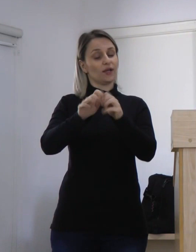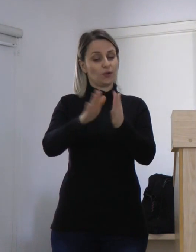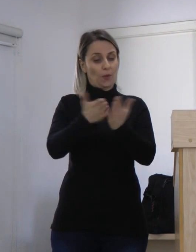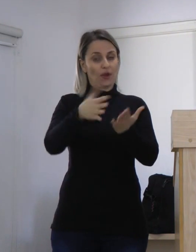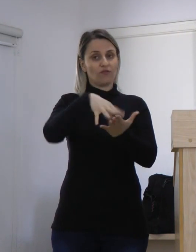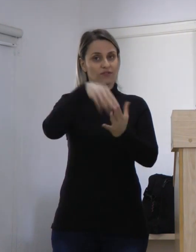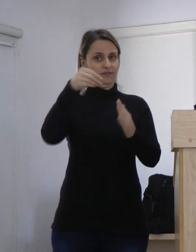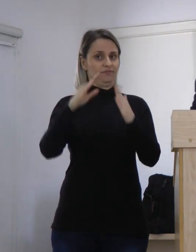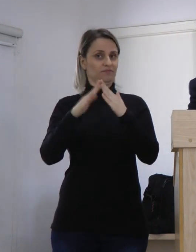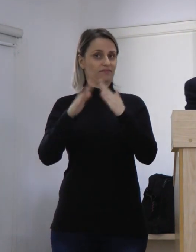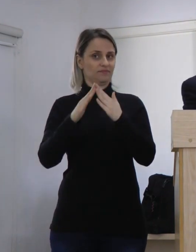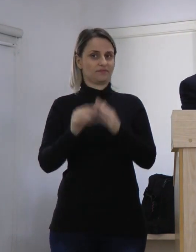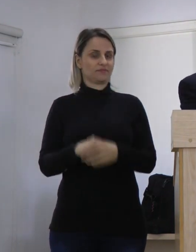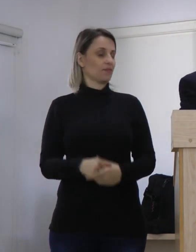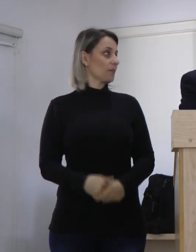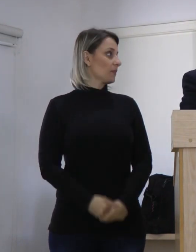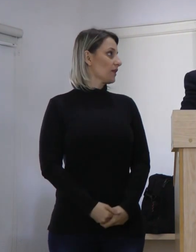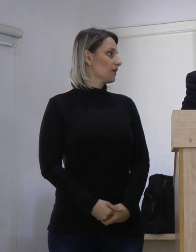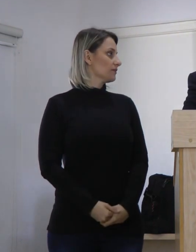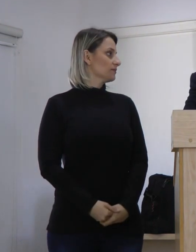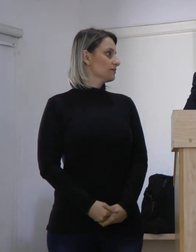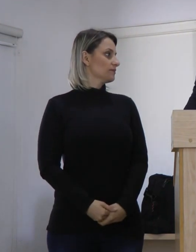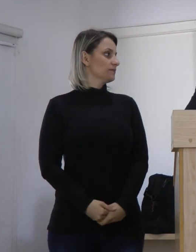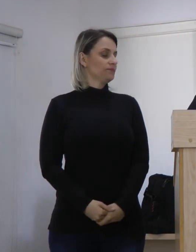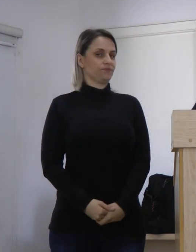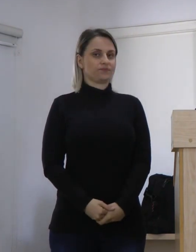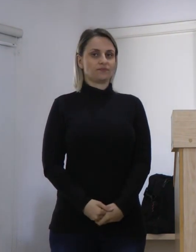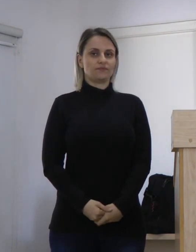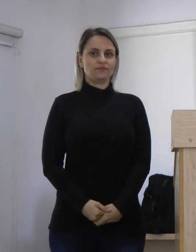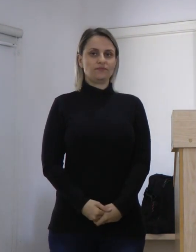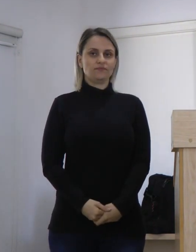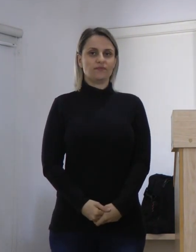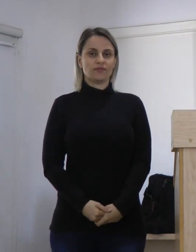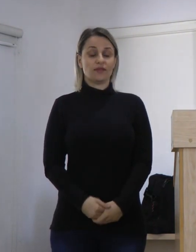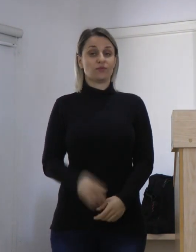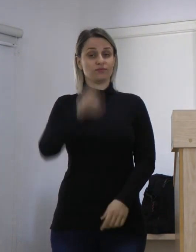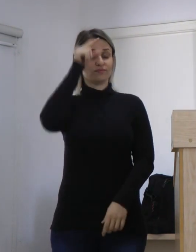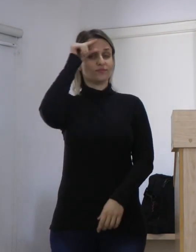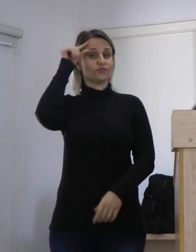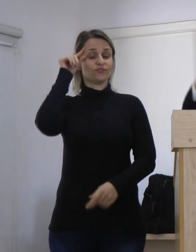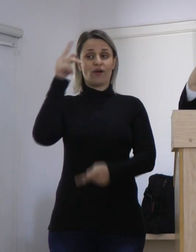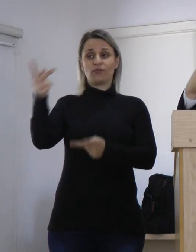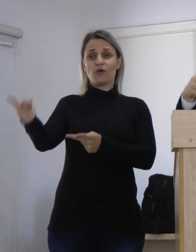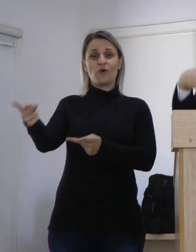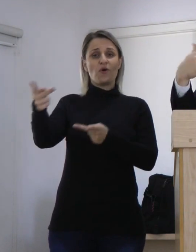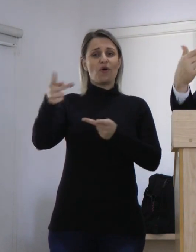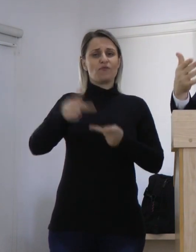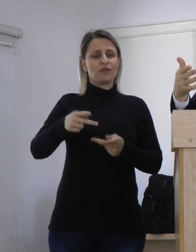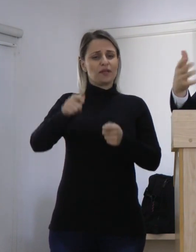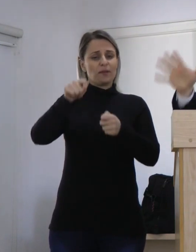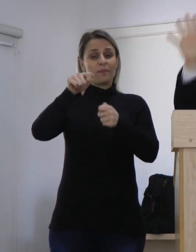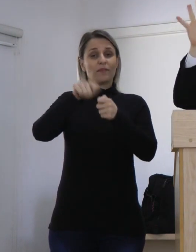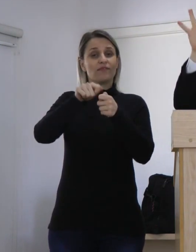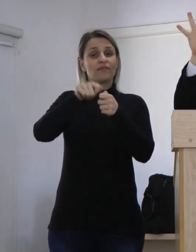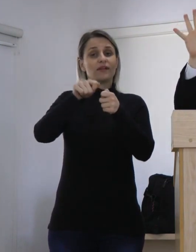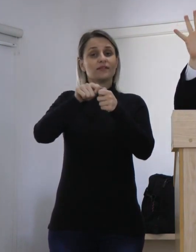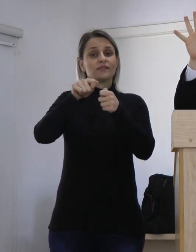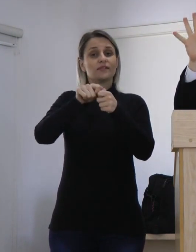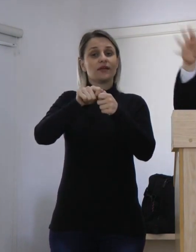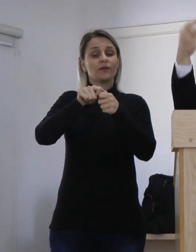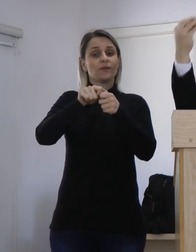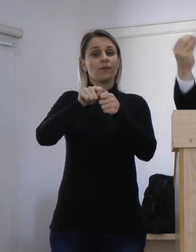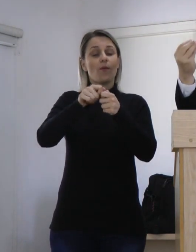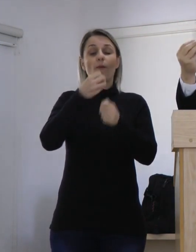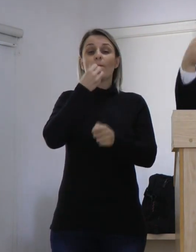umbral. Floresça onde for plantado, nos convida de volta. Então a gente vai ficar se lamentando como André Luiz ficou 8